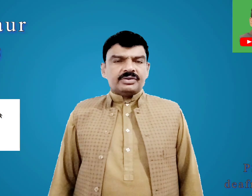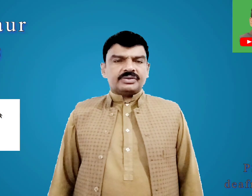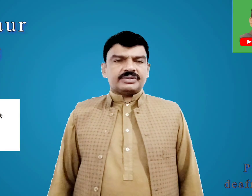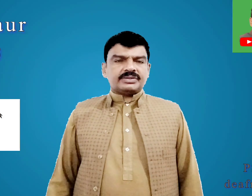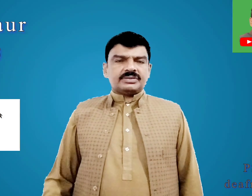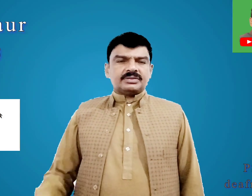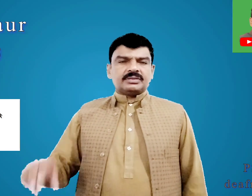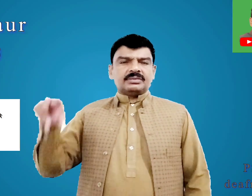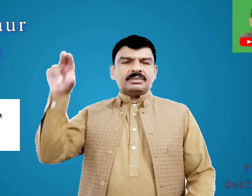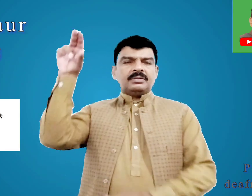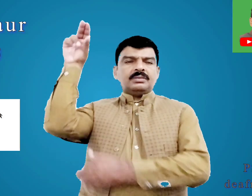डायनासोर्स